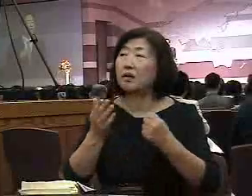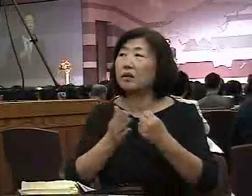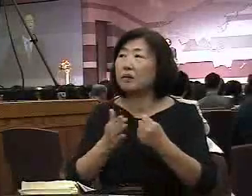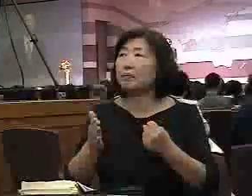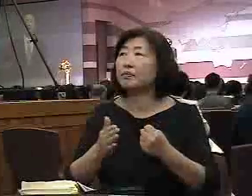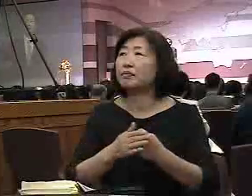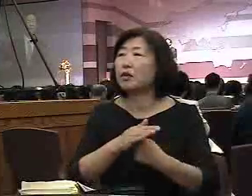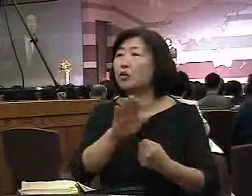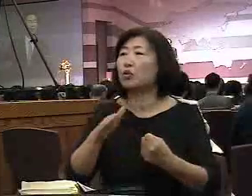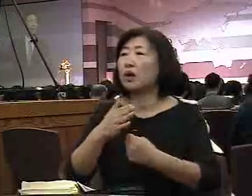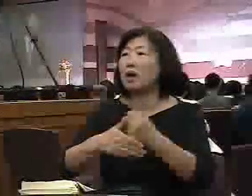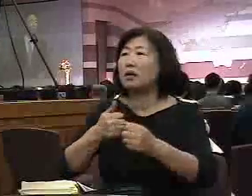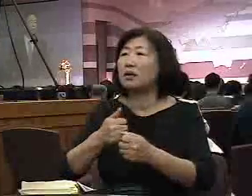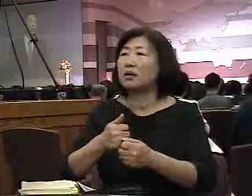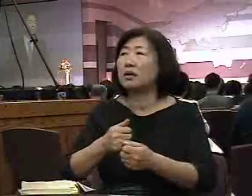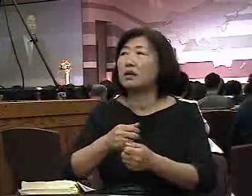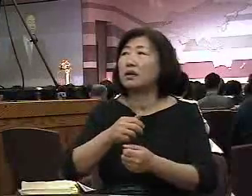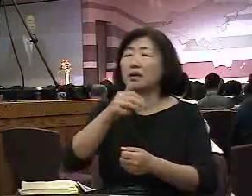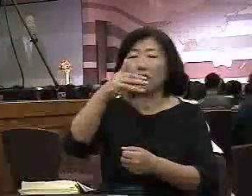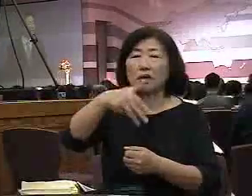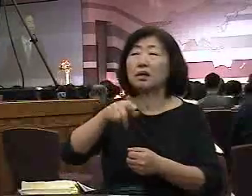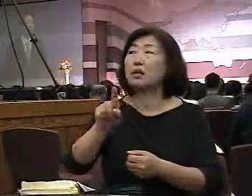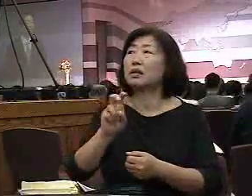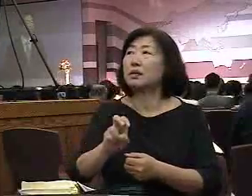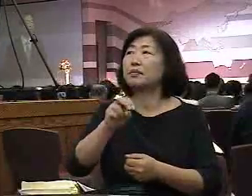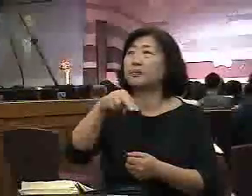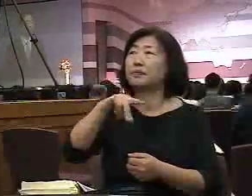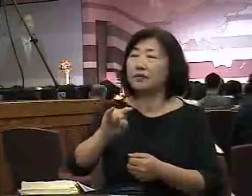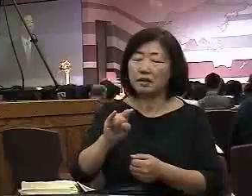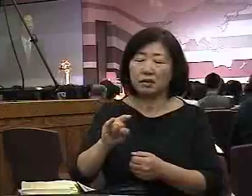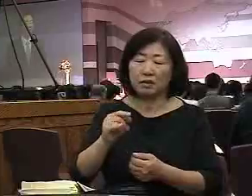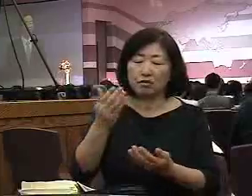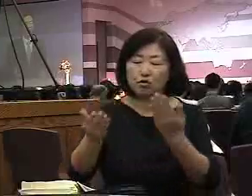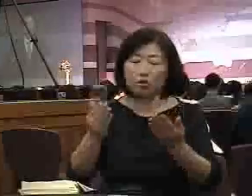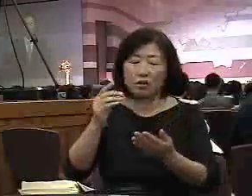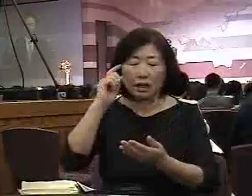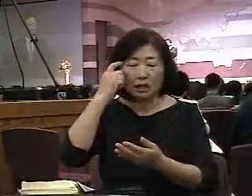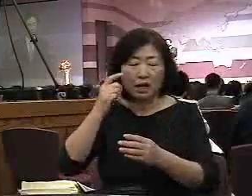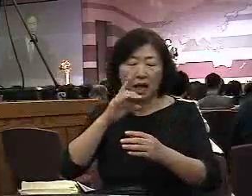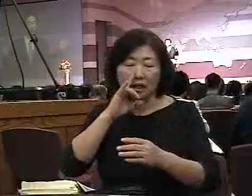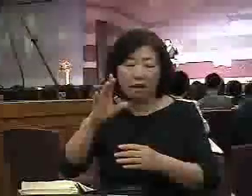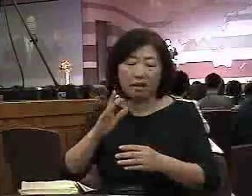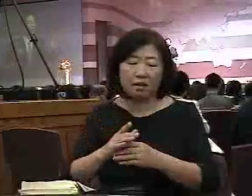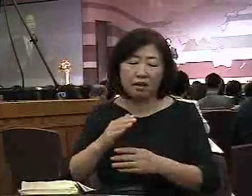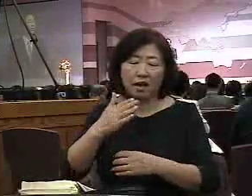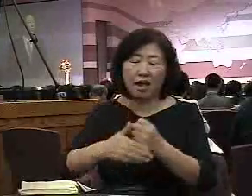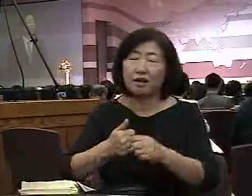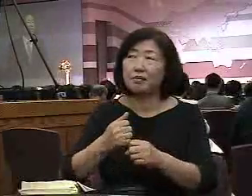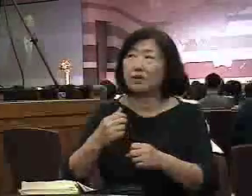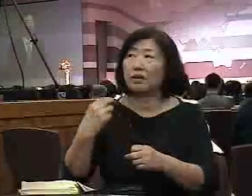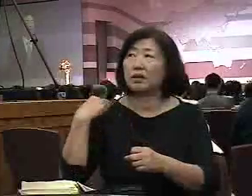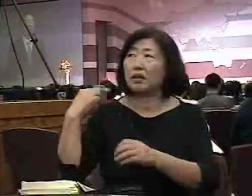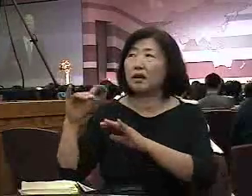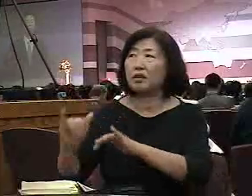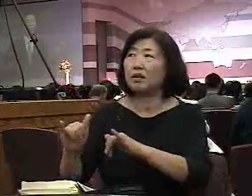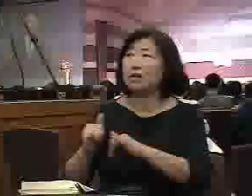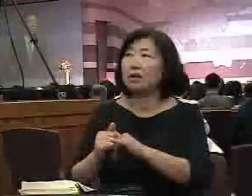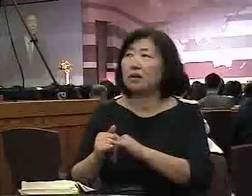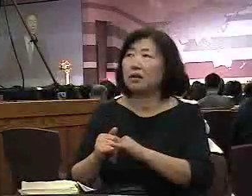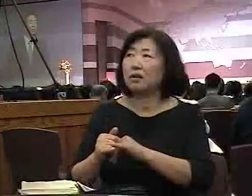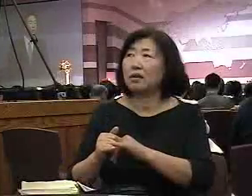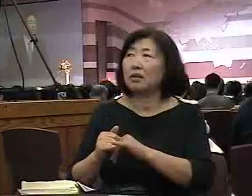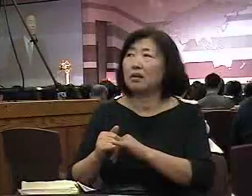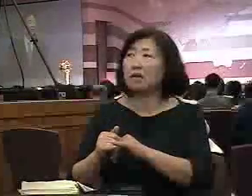우리 하나님을 그런 참새 수준으로 우리가 생각해서는 안 된다는 거예요. 하나님이 너 내려놔, 뛰어내려 그러실 때 하나님을